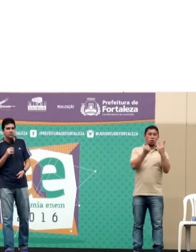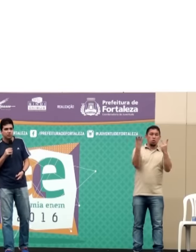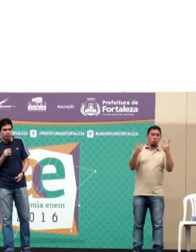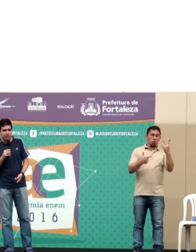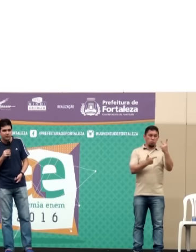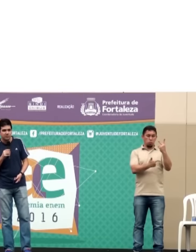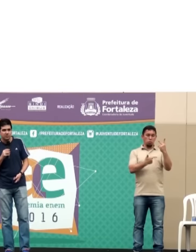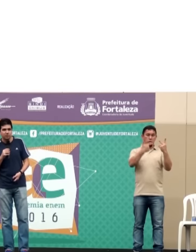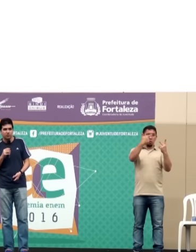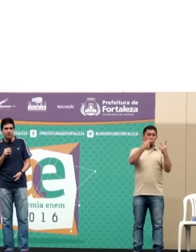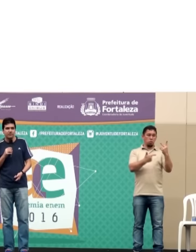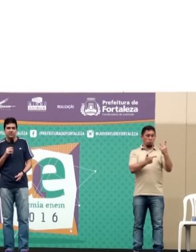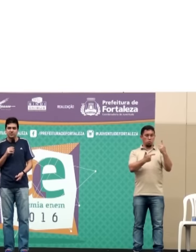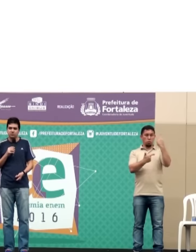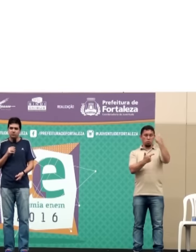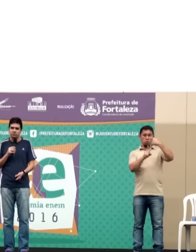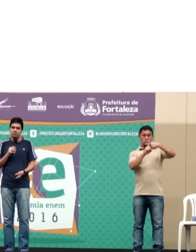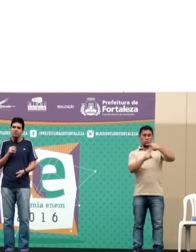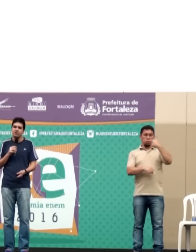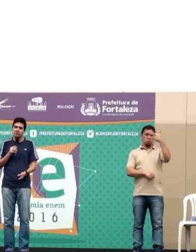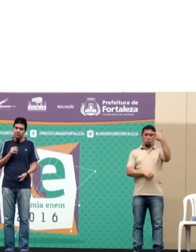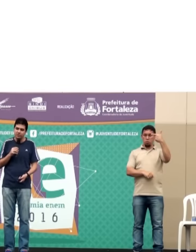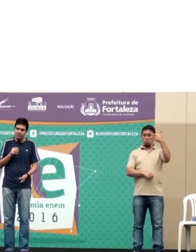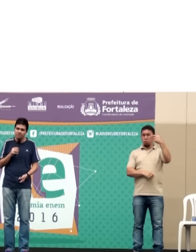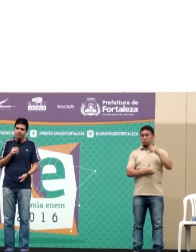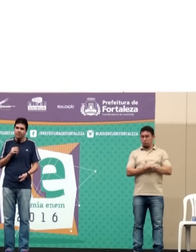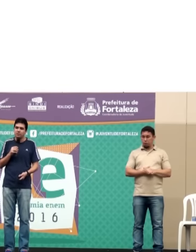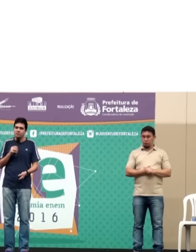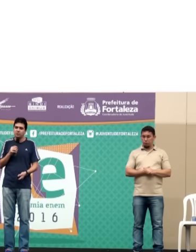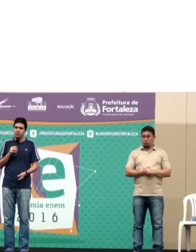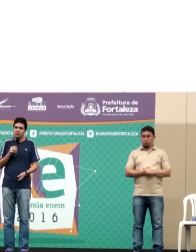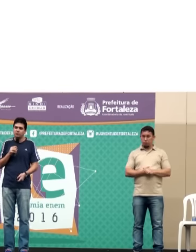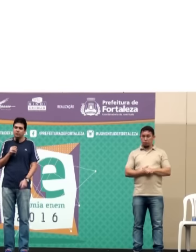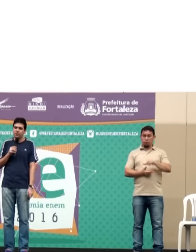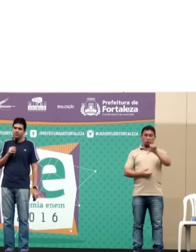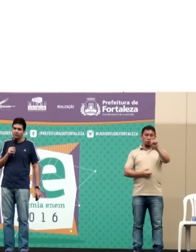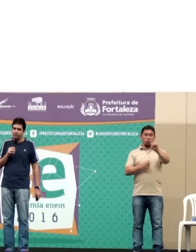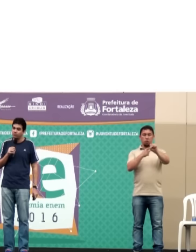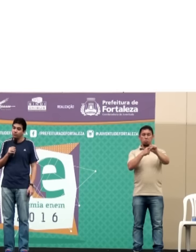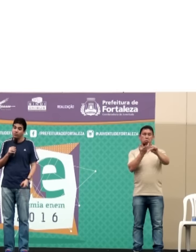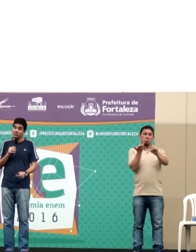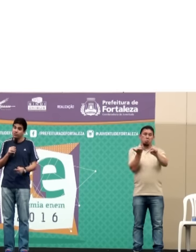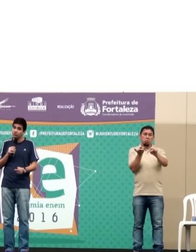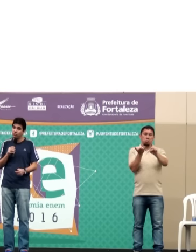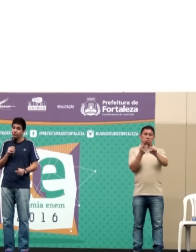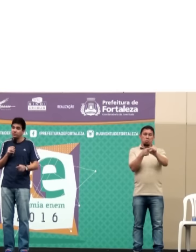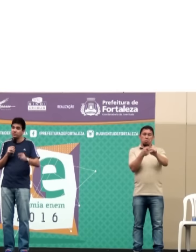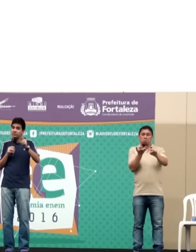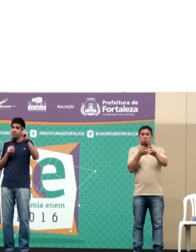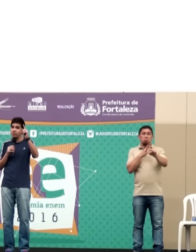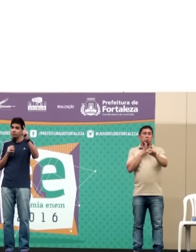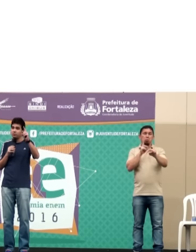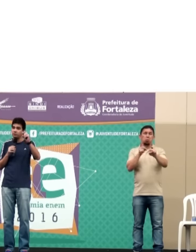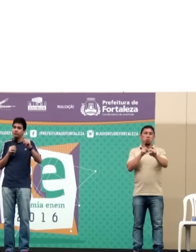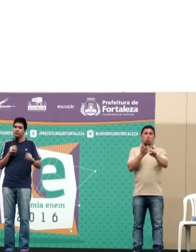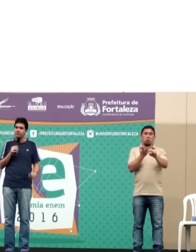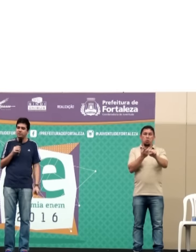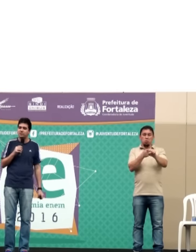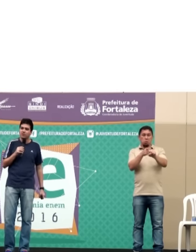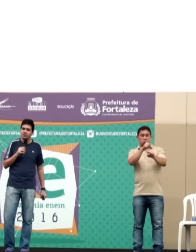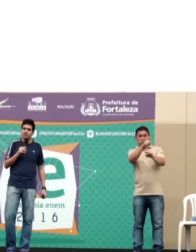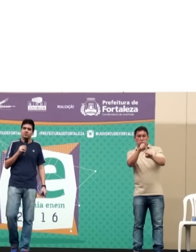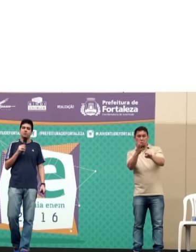hidrogênios? 2. 2 vezes 1 dá 2. São quantos fósforos? Desculpa, quantos enxofres? Só 1.